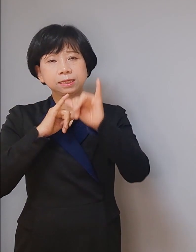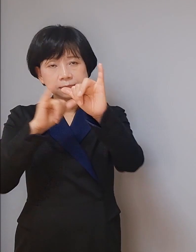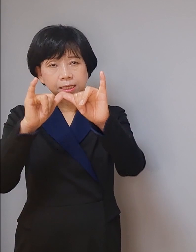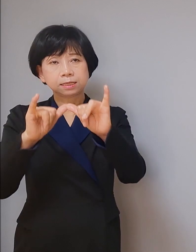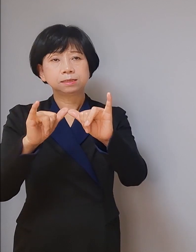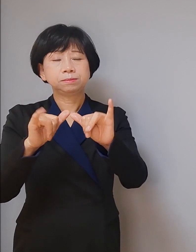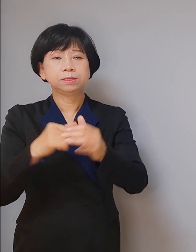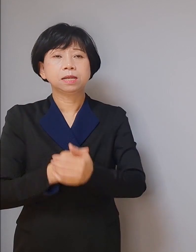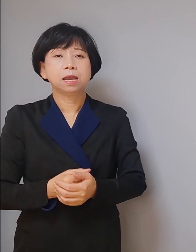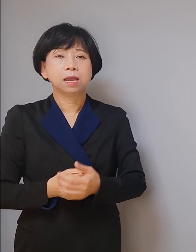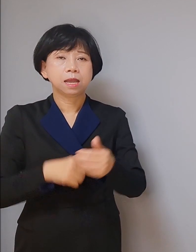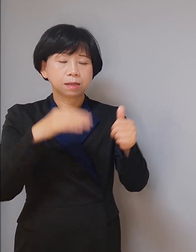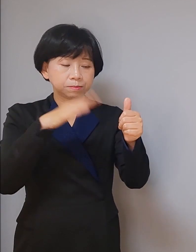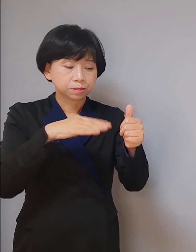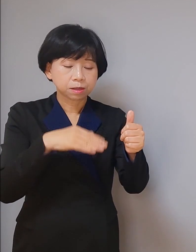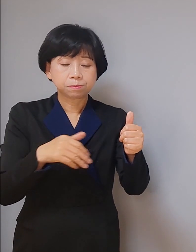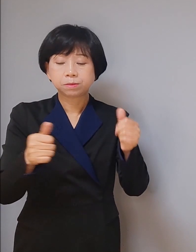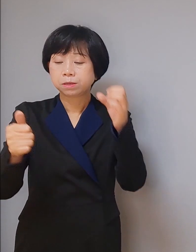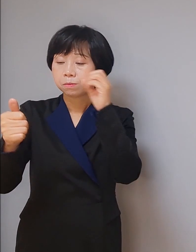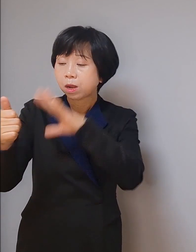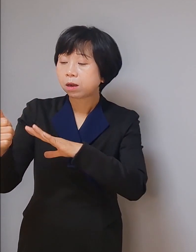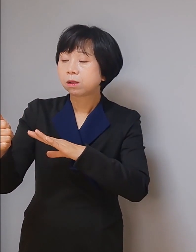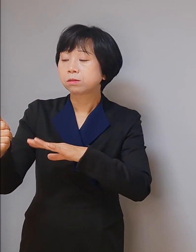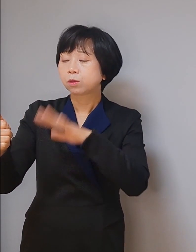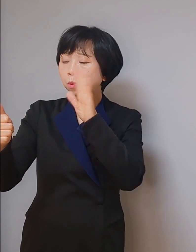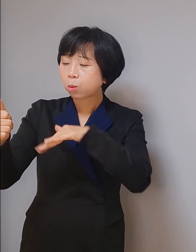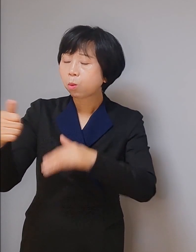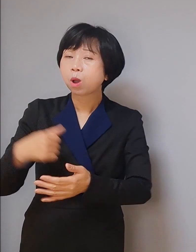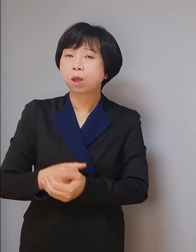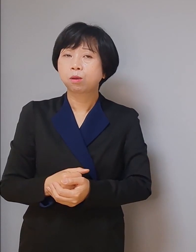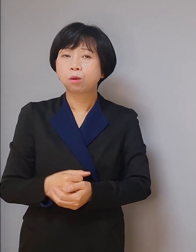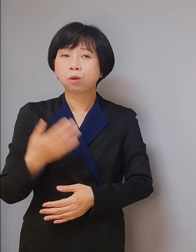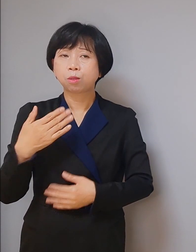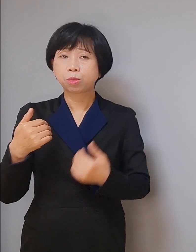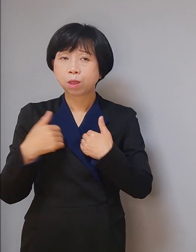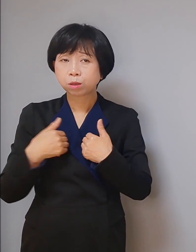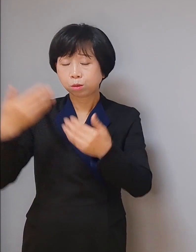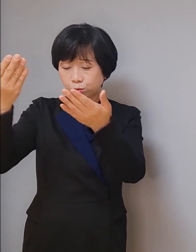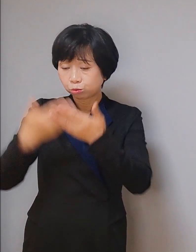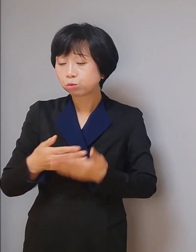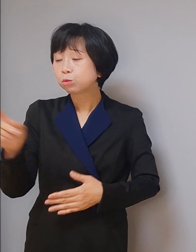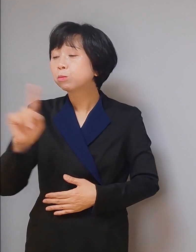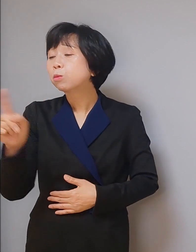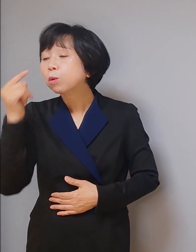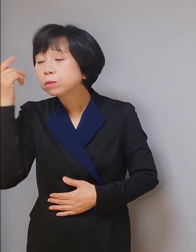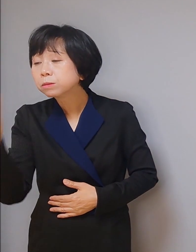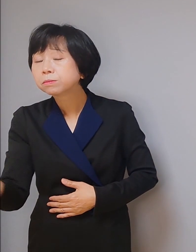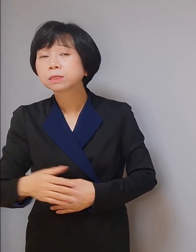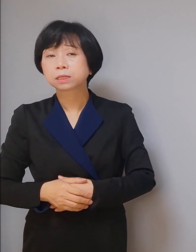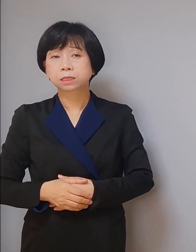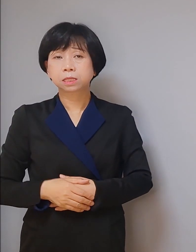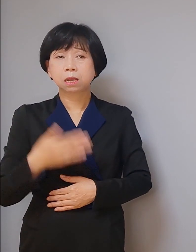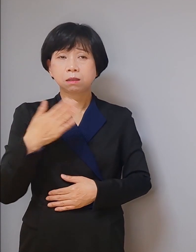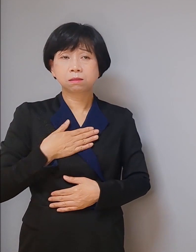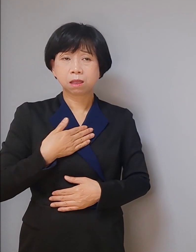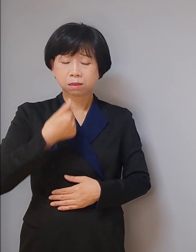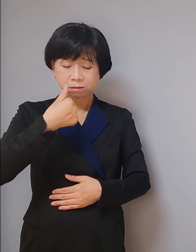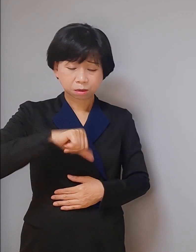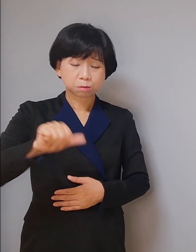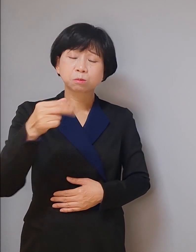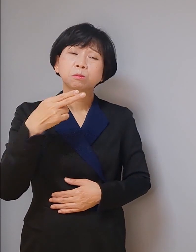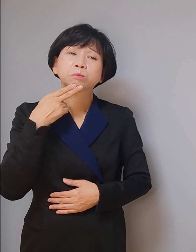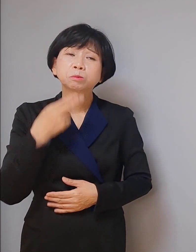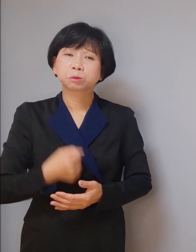상급이니라. 아브라함이 이르되 주 여호와여 무엇을 내게 주시려 하나이까? 나는 자식이